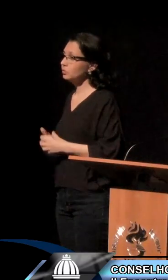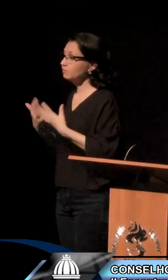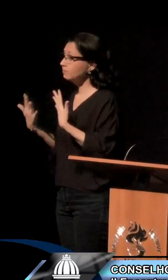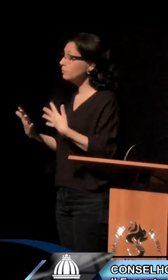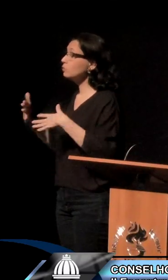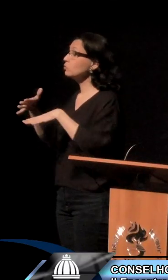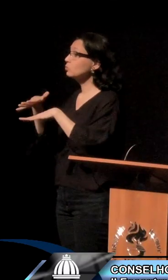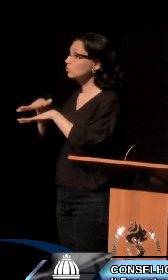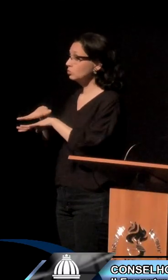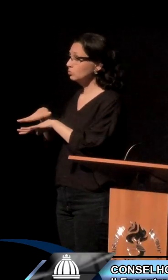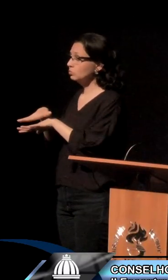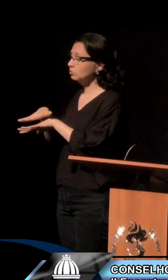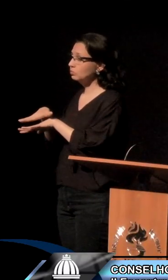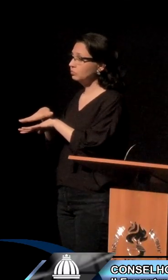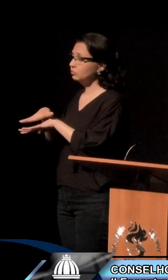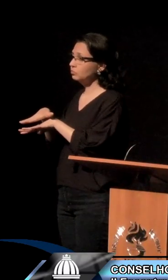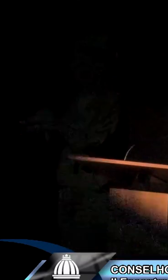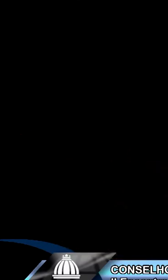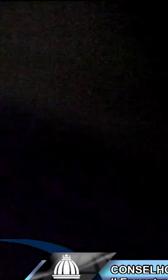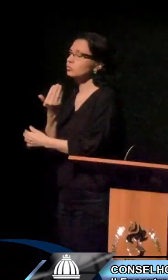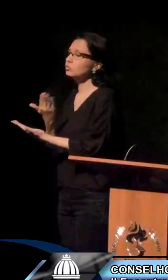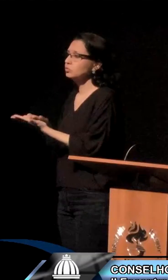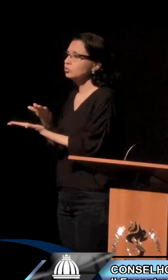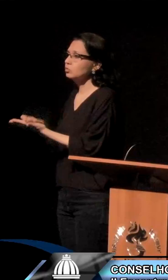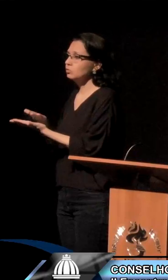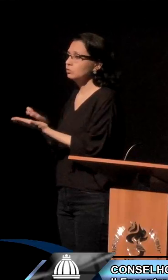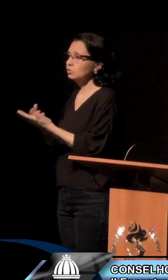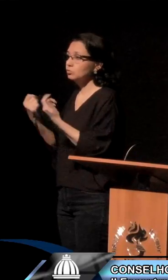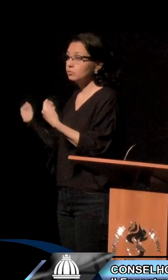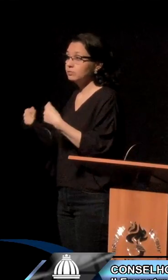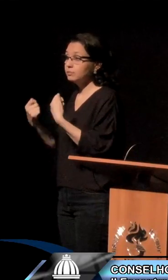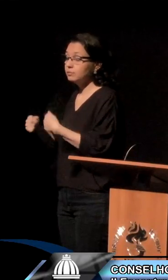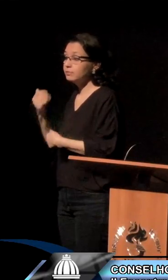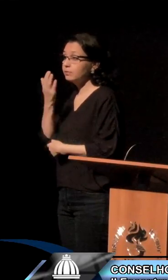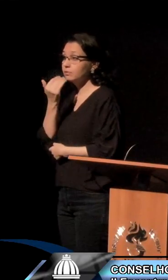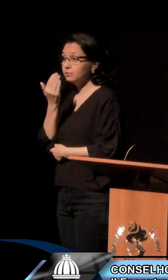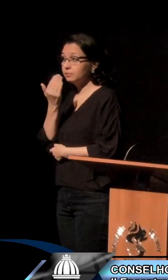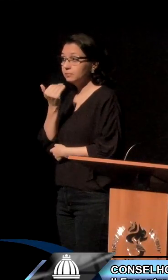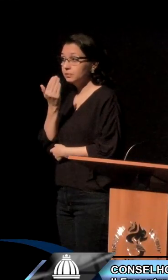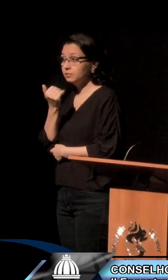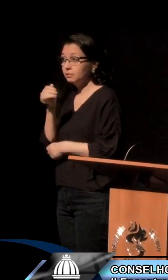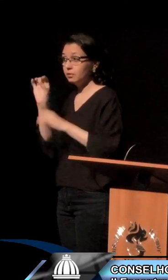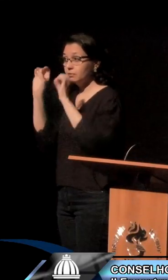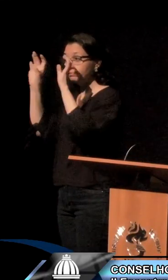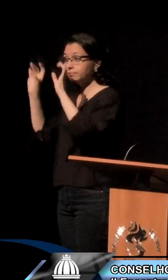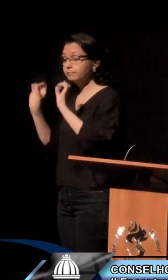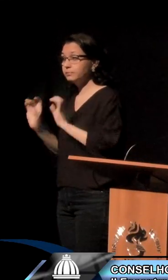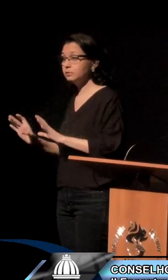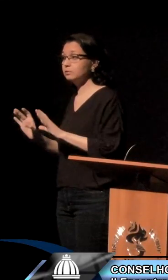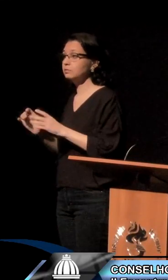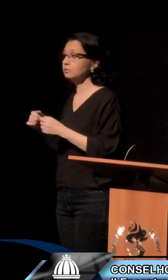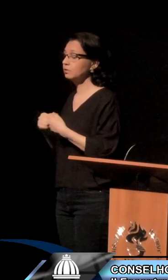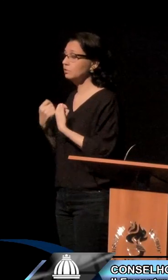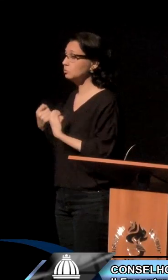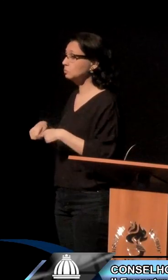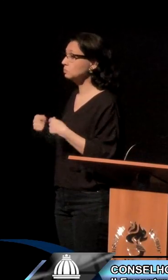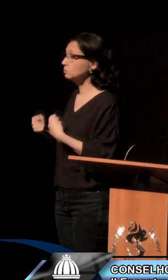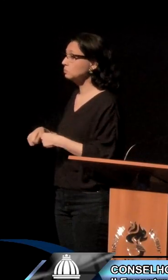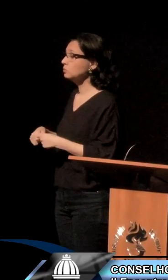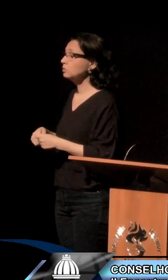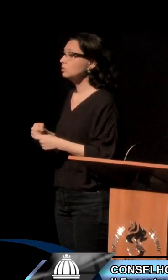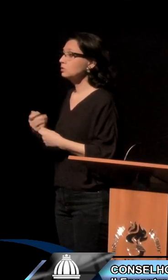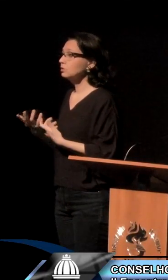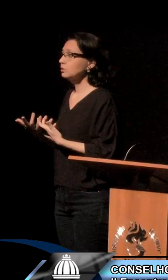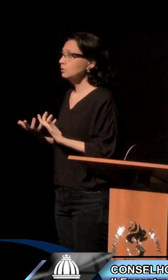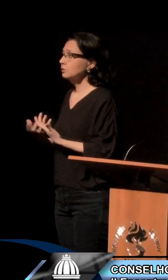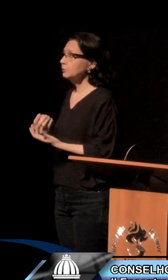desse desses dos Estudantes com necessidades alimentares especiais ela vai ter que ela vai